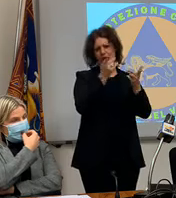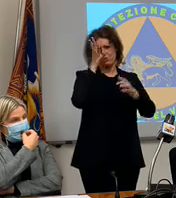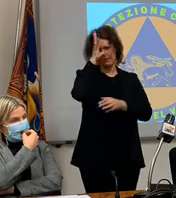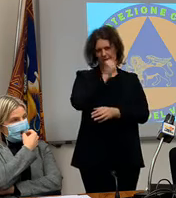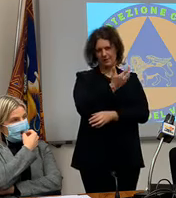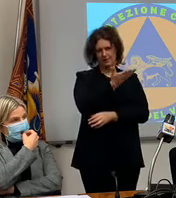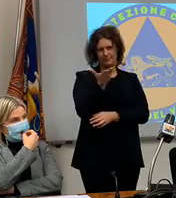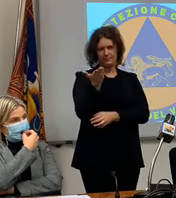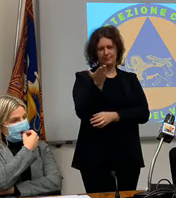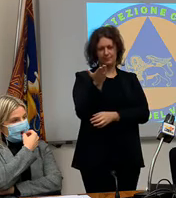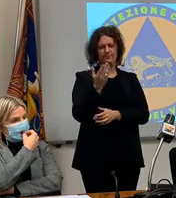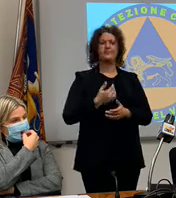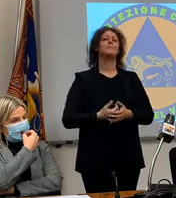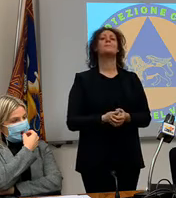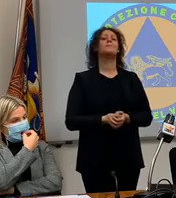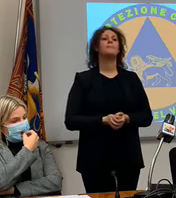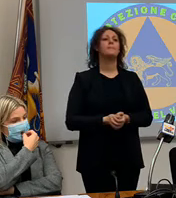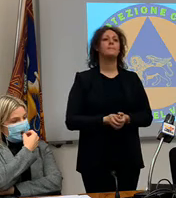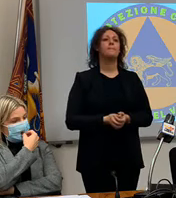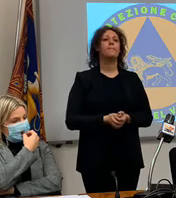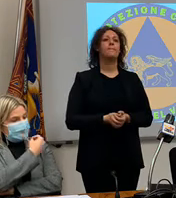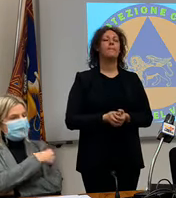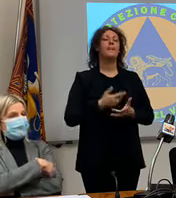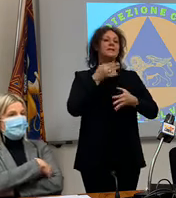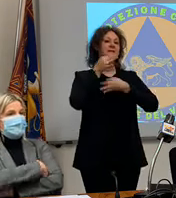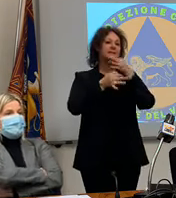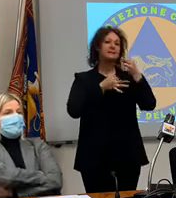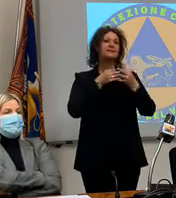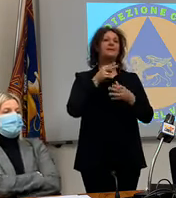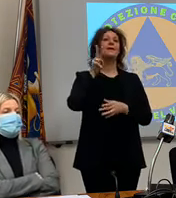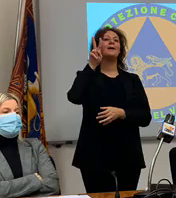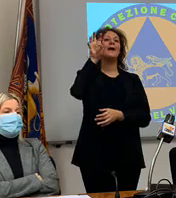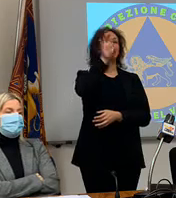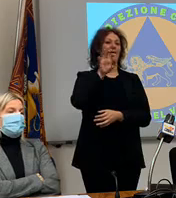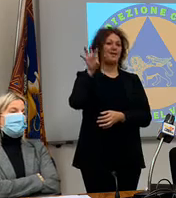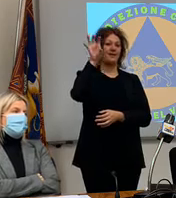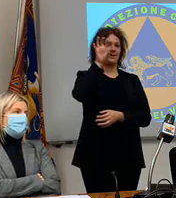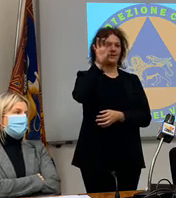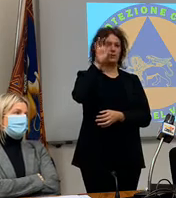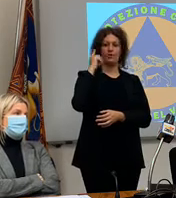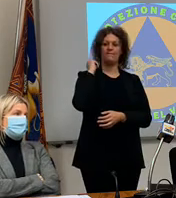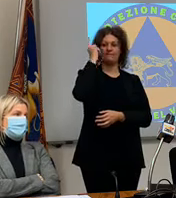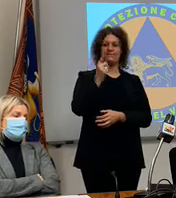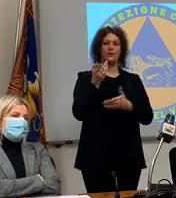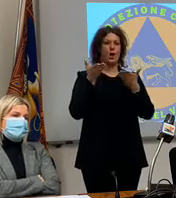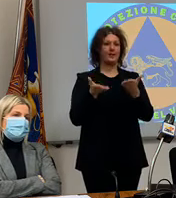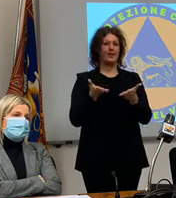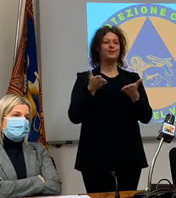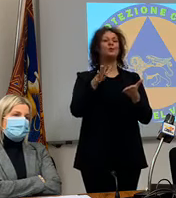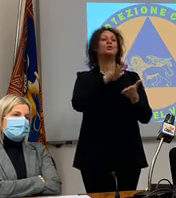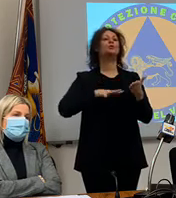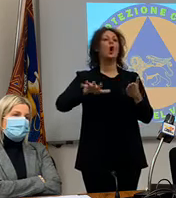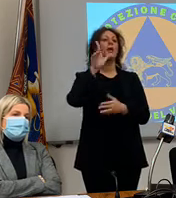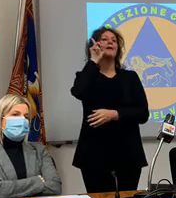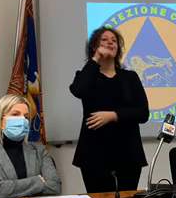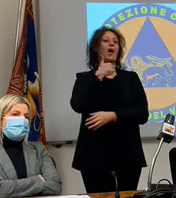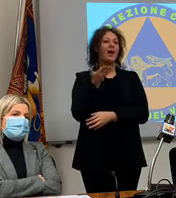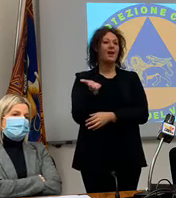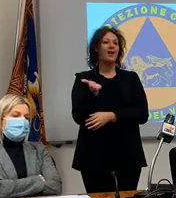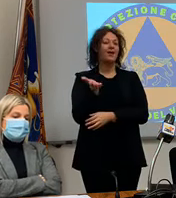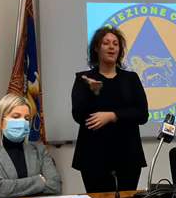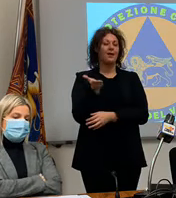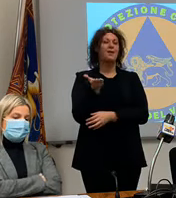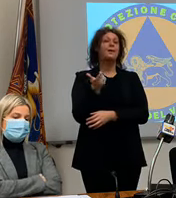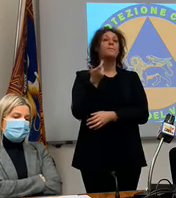compreso per cui se la regione Veneto fino a oggi è in zona gialla è perché in maniera